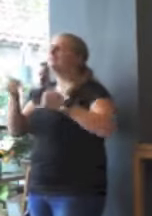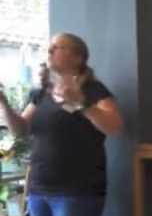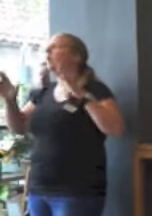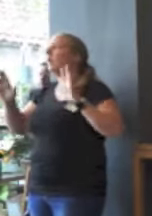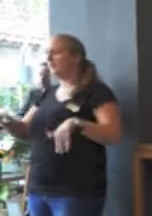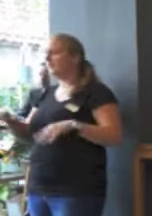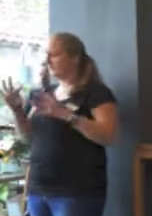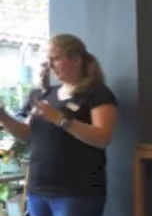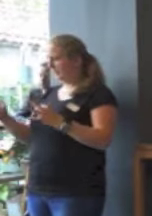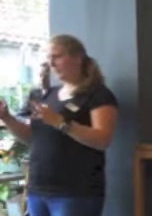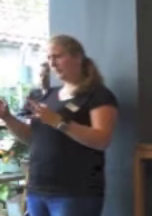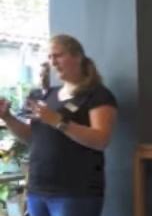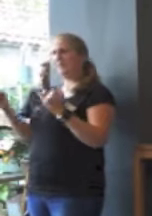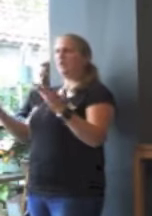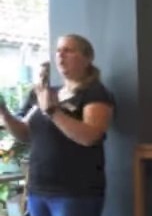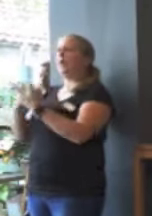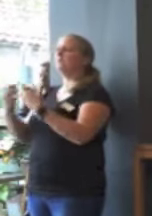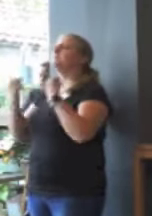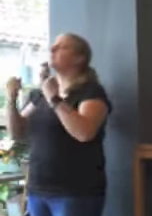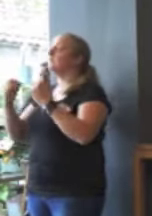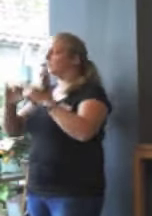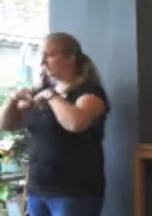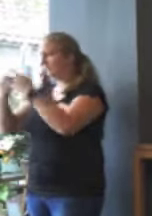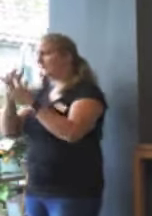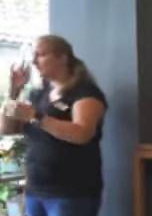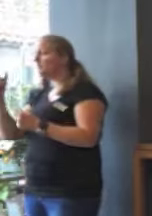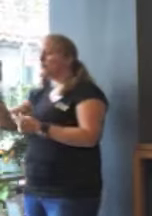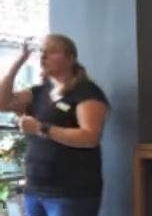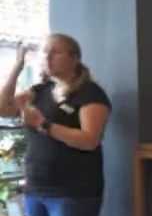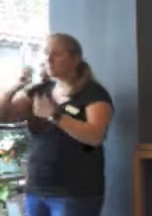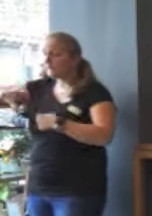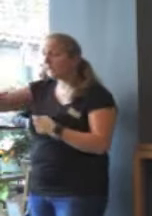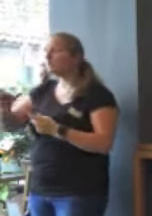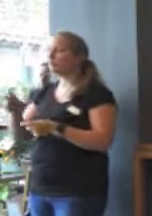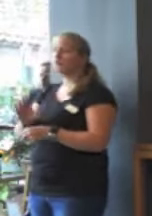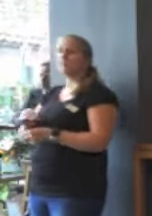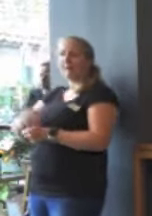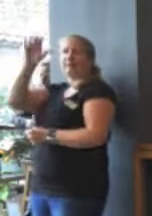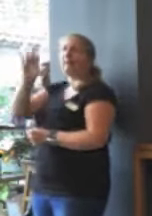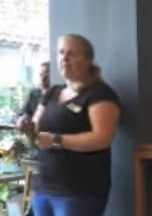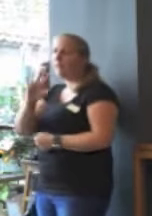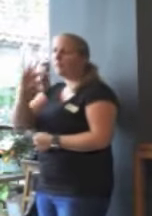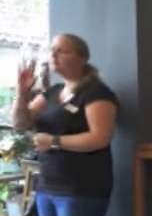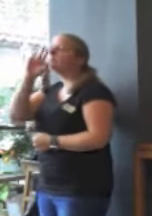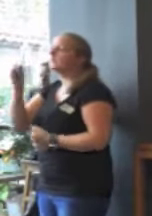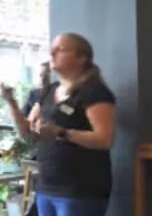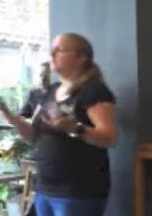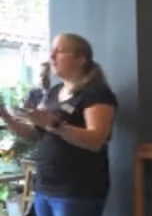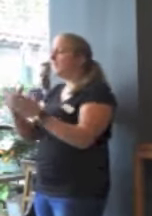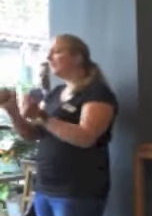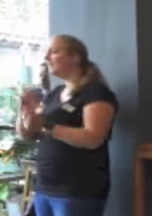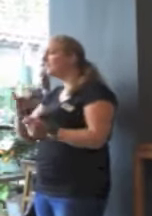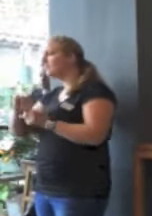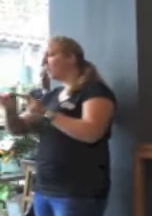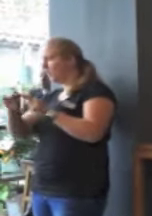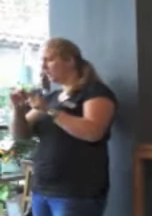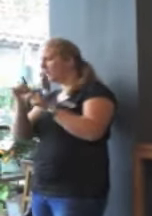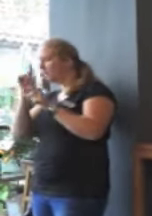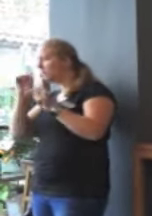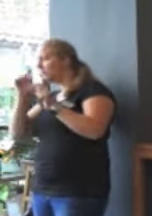hur arbetskraftsutvecklingen ser ut i både Stockholmsregionen och Sverige i sin helhet. Men det finns en del tecken